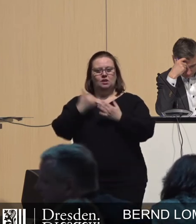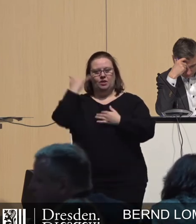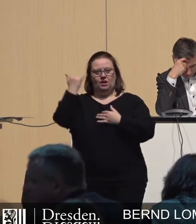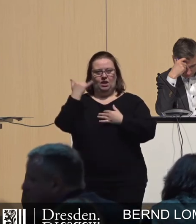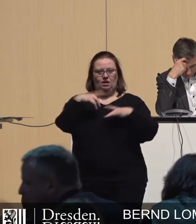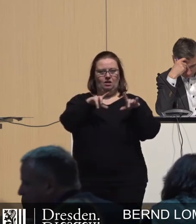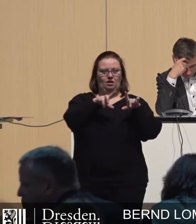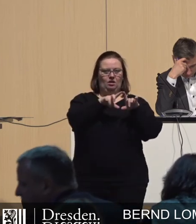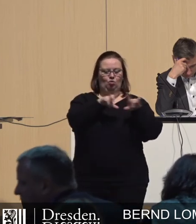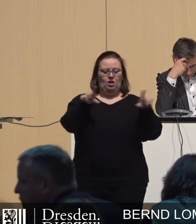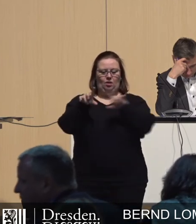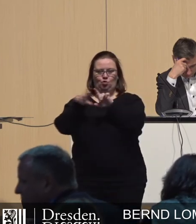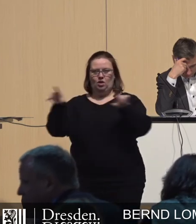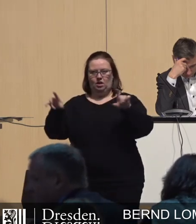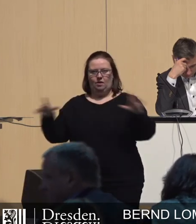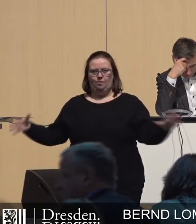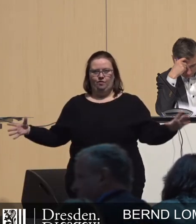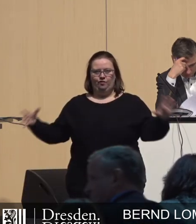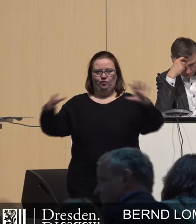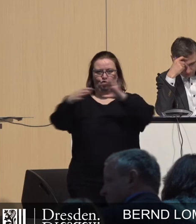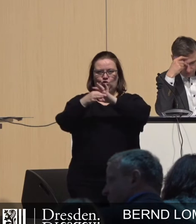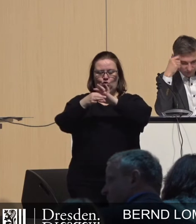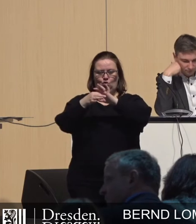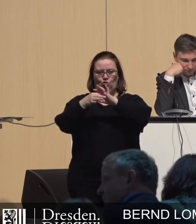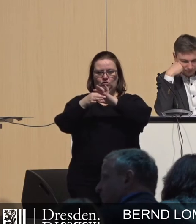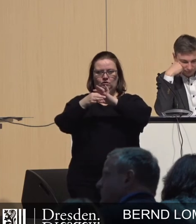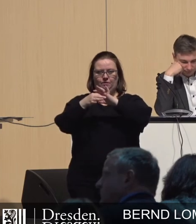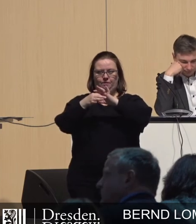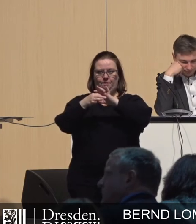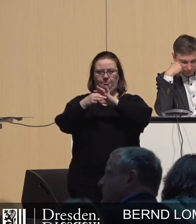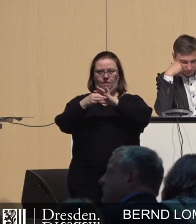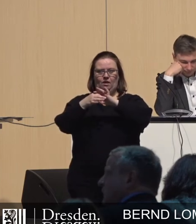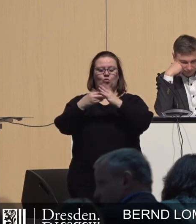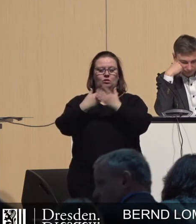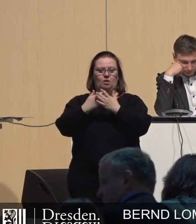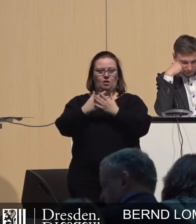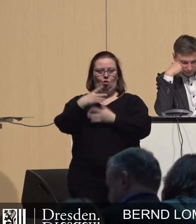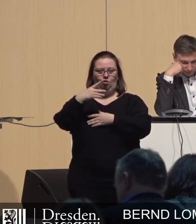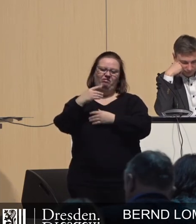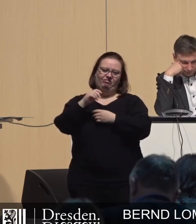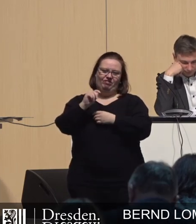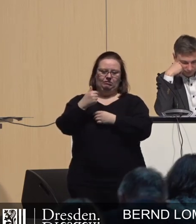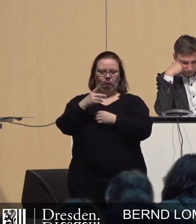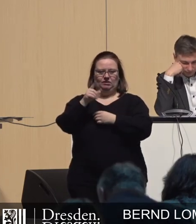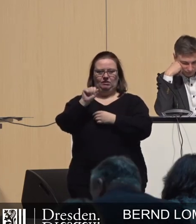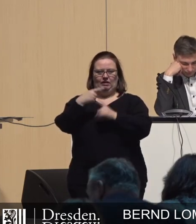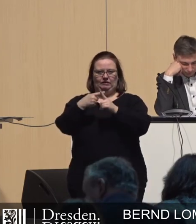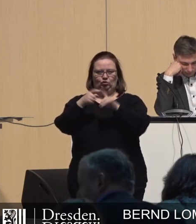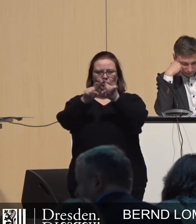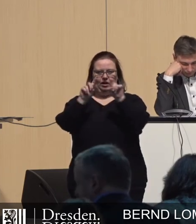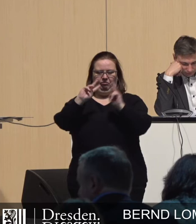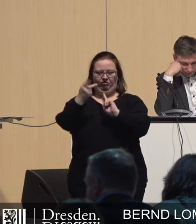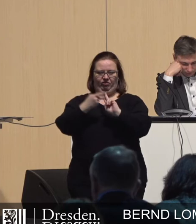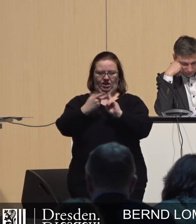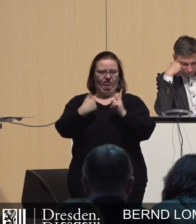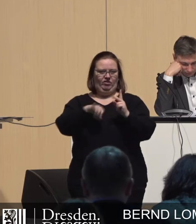zwei großen Unternehmungen, die in der Tat uns zu Ehre ein DAX-Unternehmen ähnliches Unternehmen